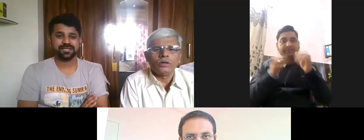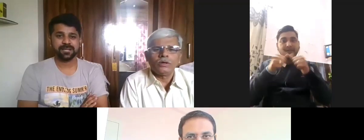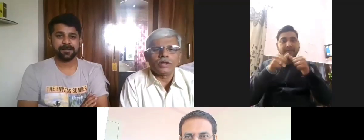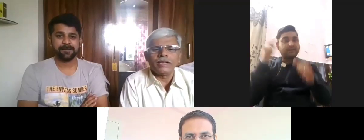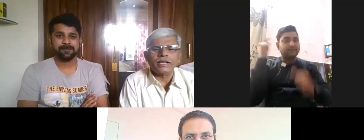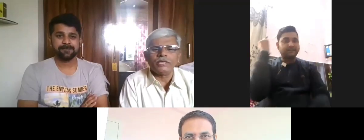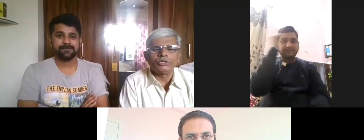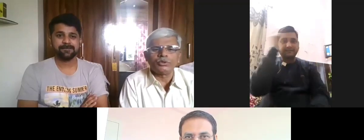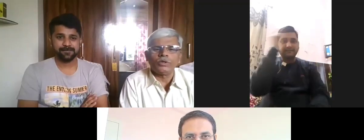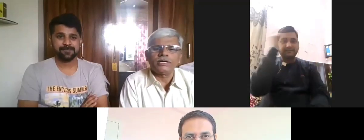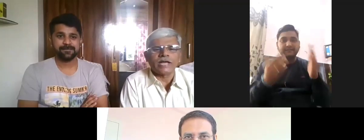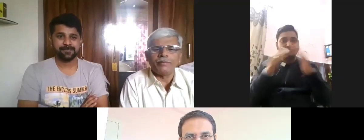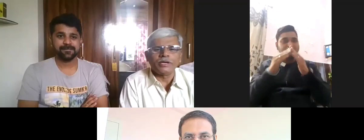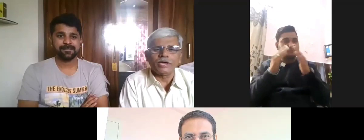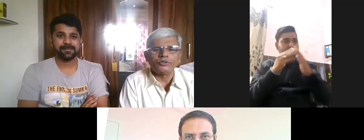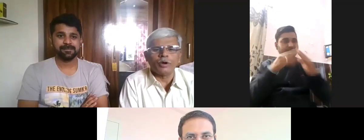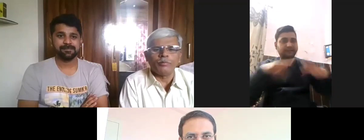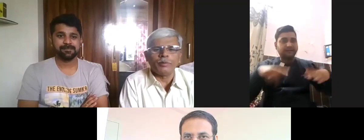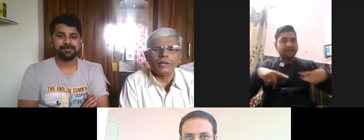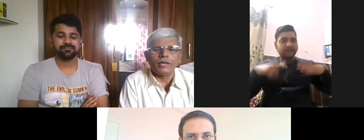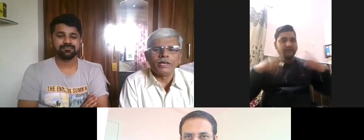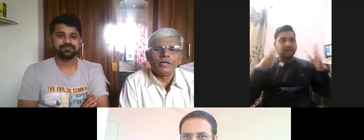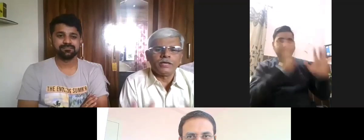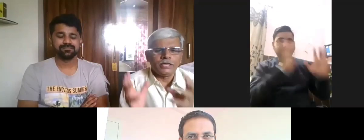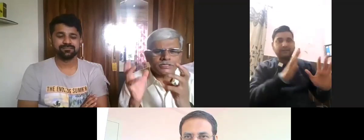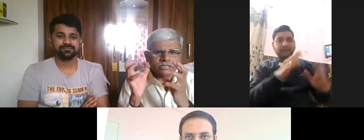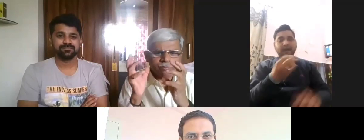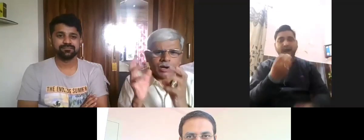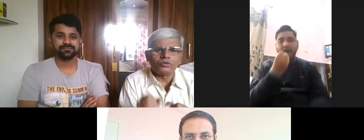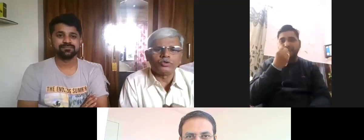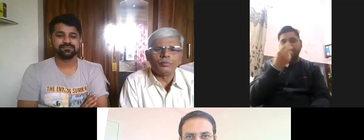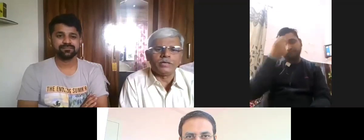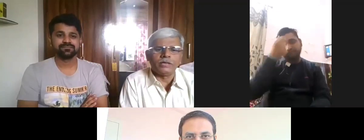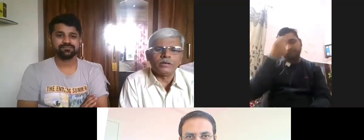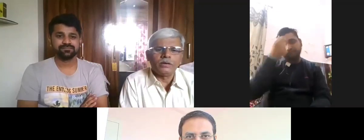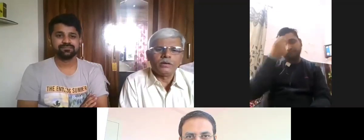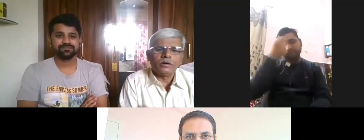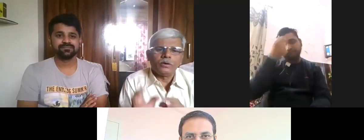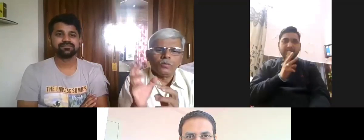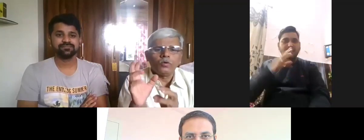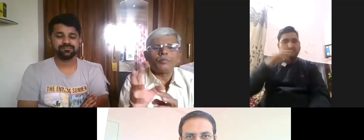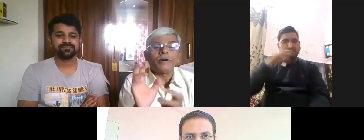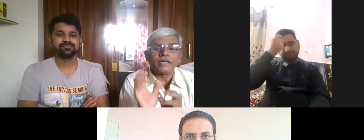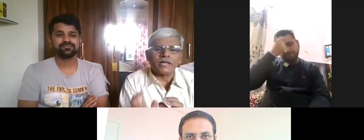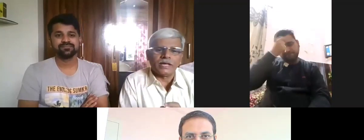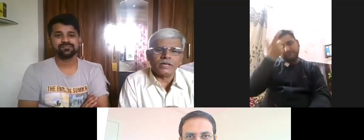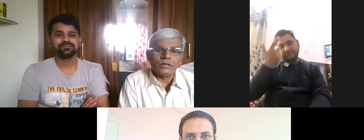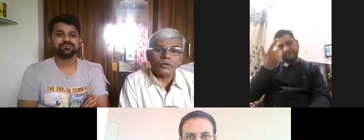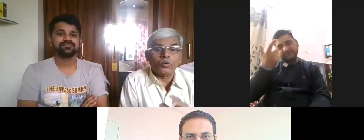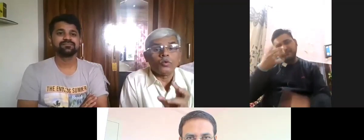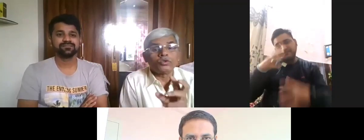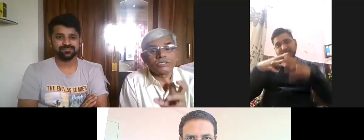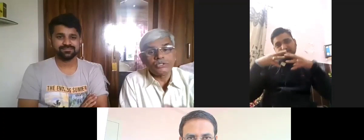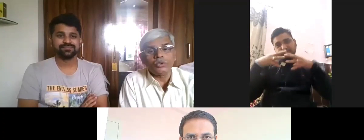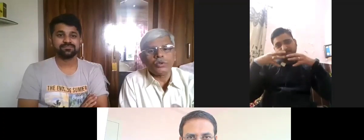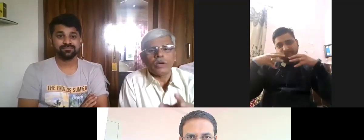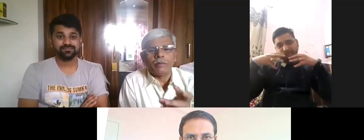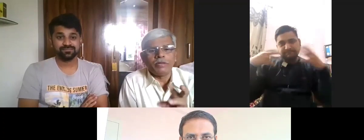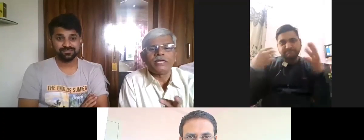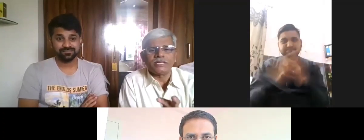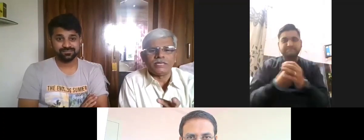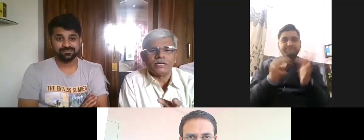इशू, रहने का इशू, टाइमिंग का इशू बॉम्बे में, इसके बावजूद भी वो पढ़ाई कर रहे हैं, तो वो उसकी